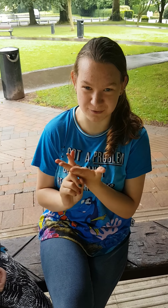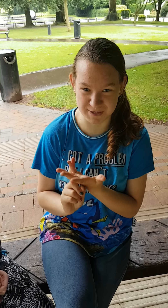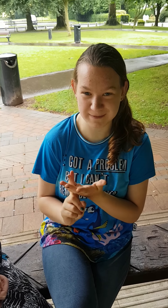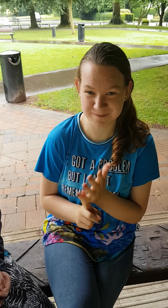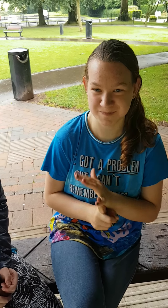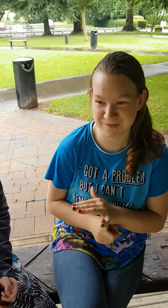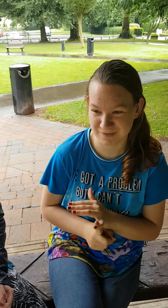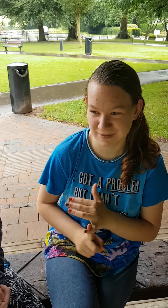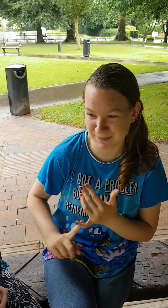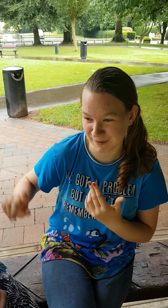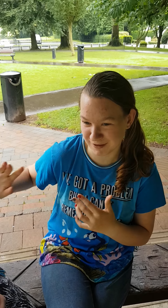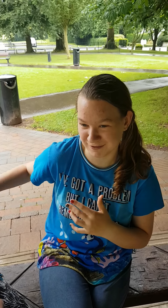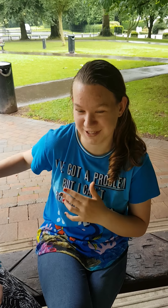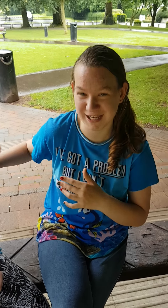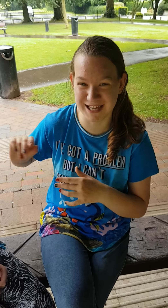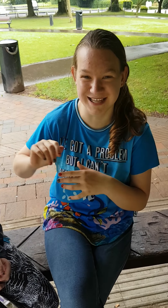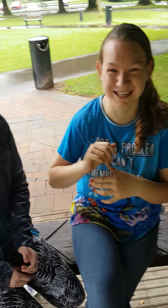uczę. Nauczycie. Tutaj mnie Paul nauczy.